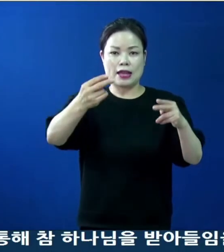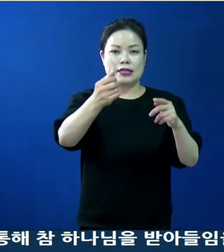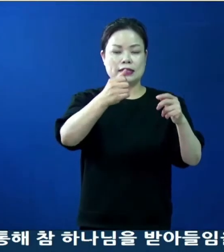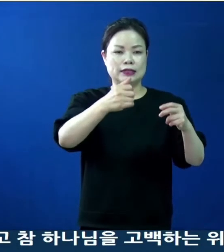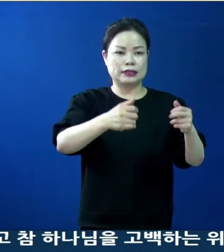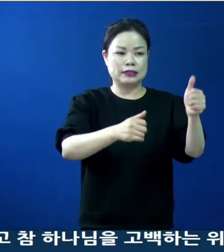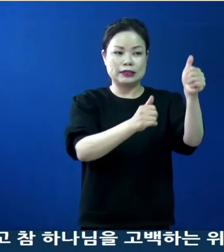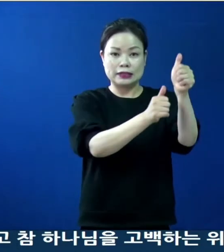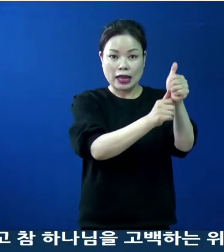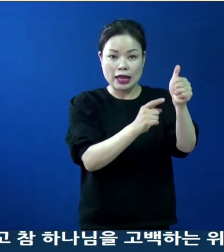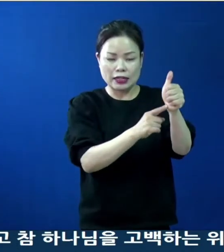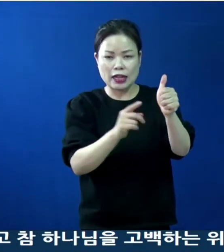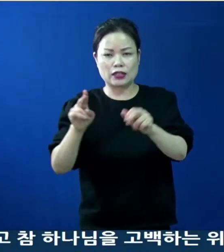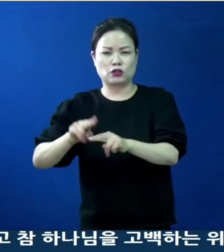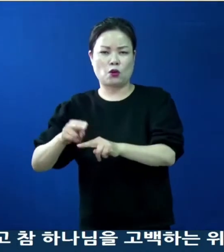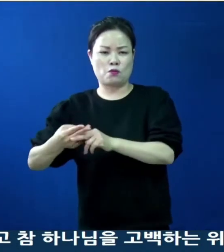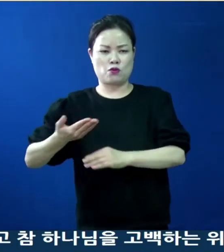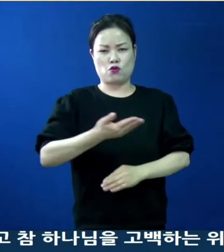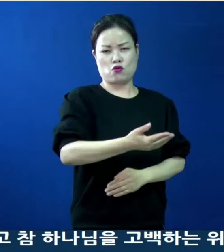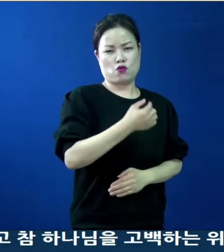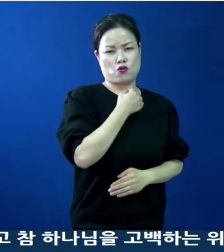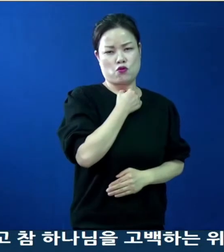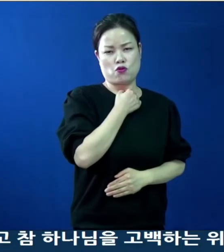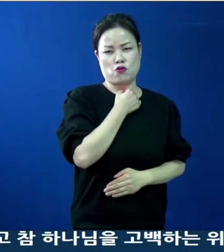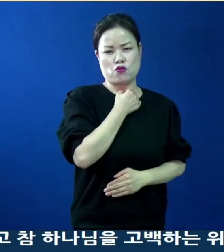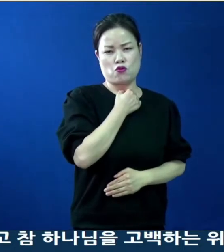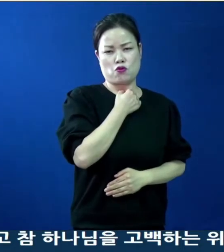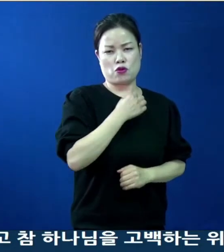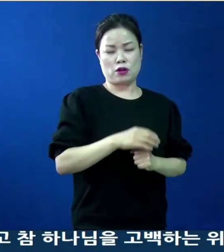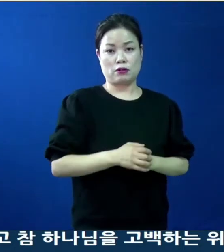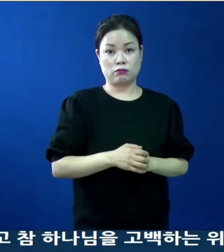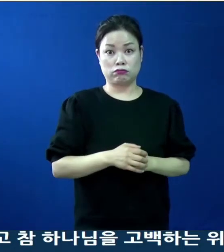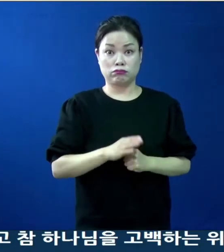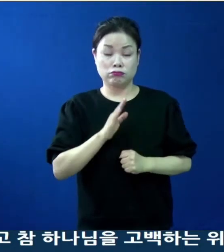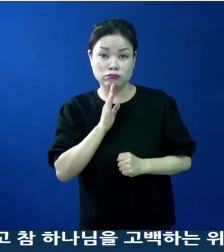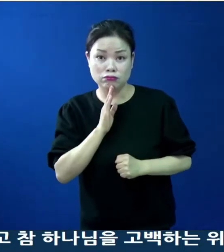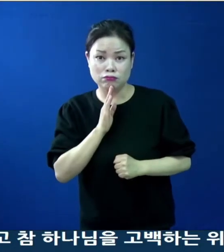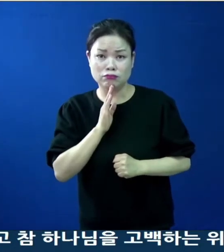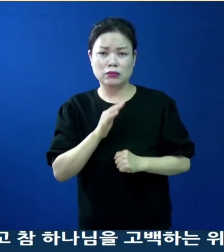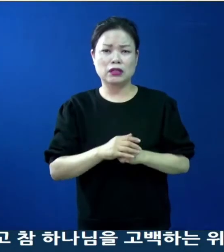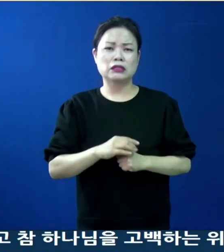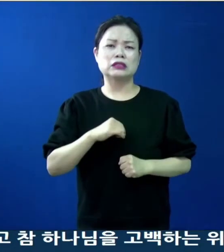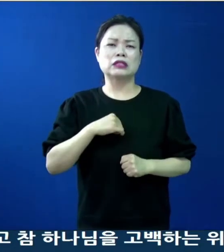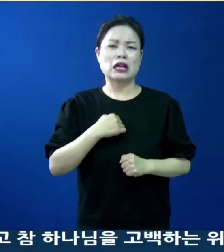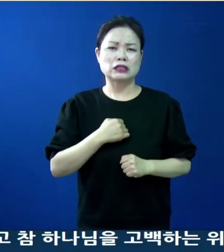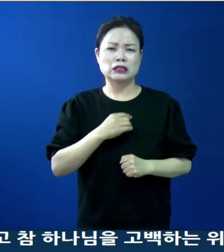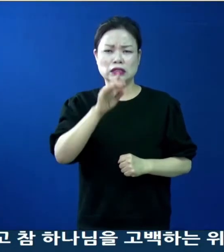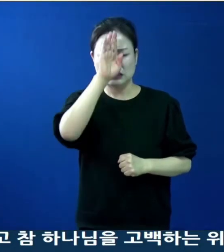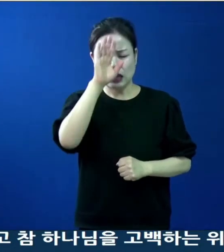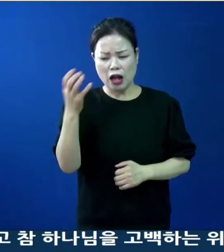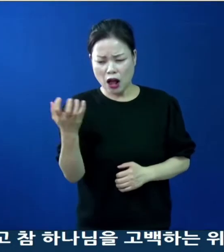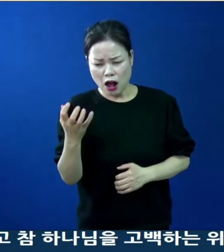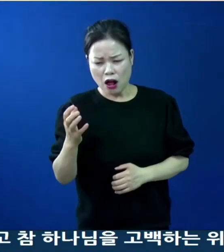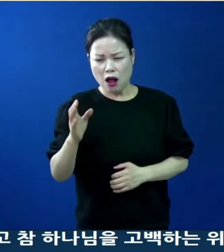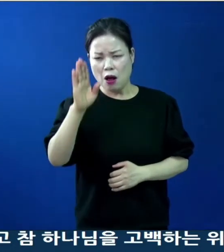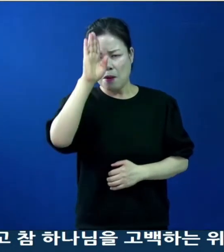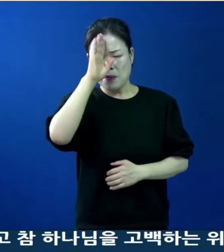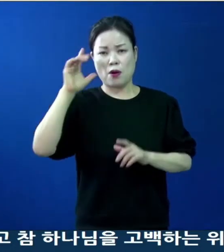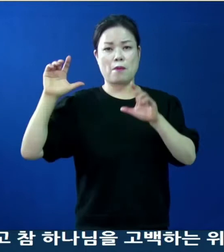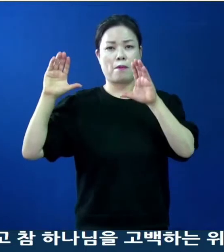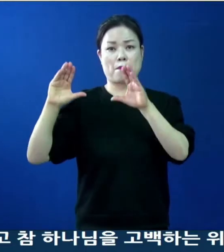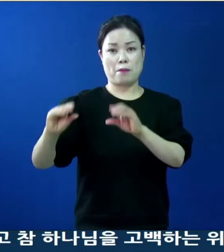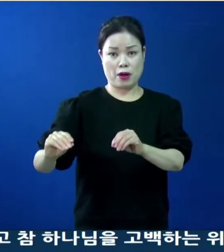예물, 선물을 주려고 합니다. 당연한 마음이겠죠. 자신이 이 나병에서 고침을 받았으니 그